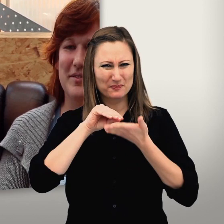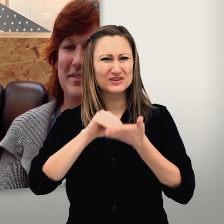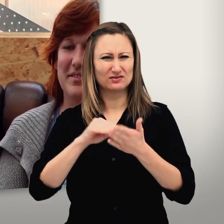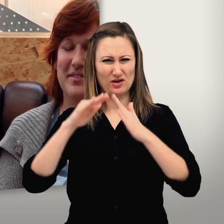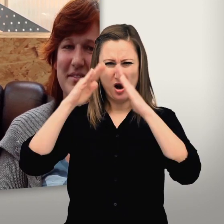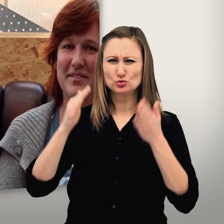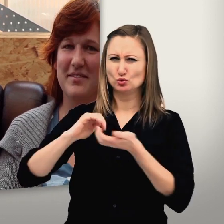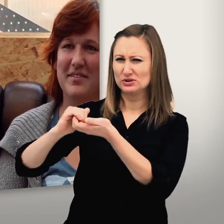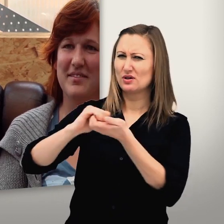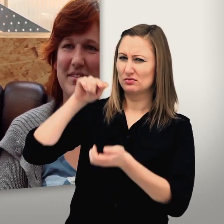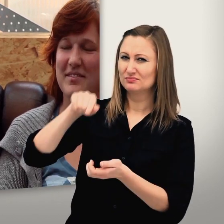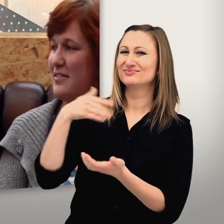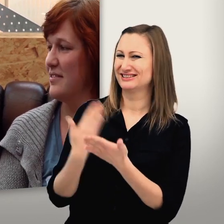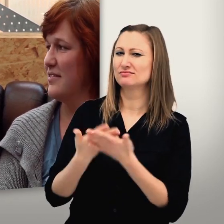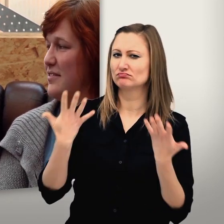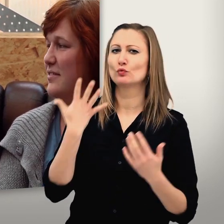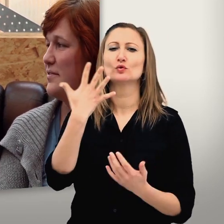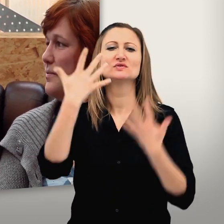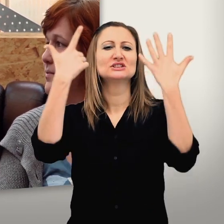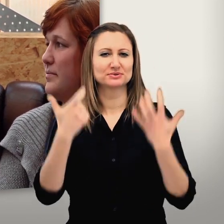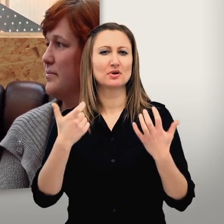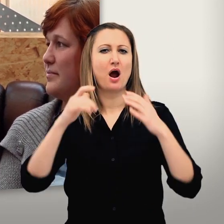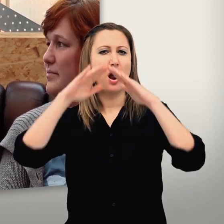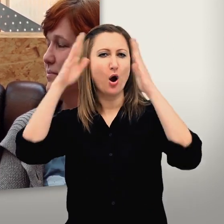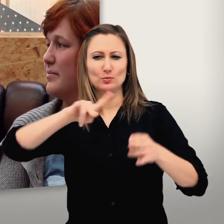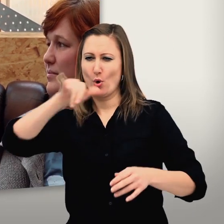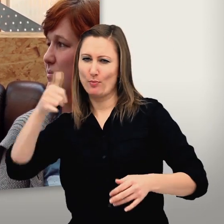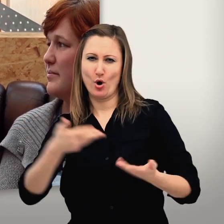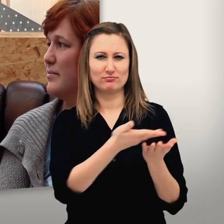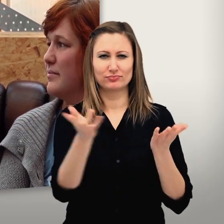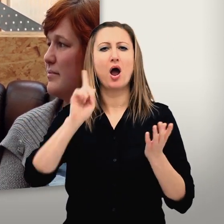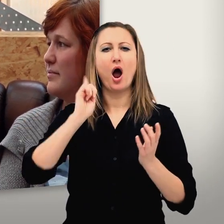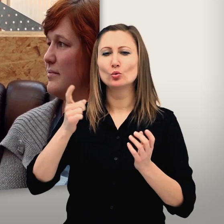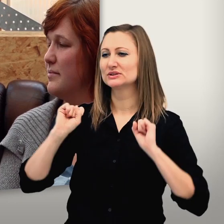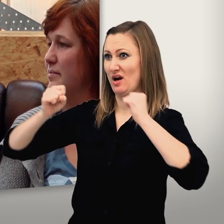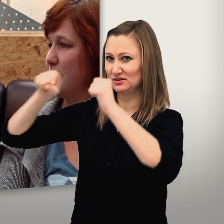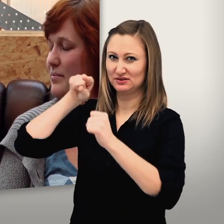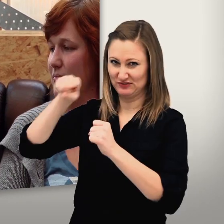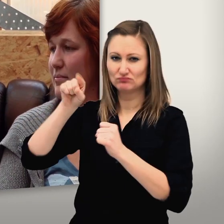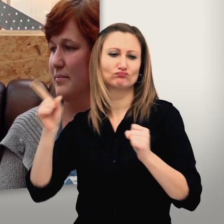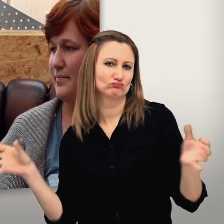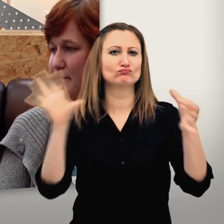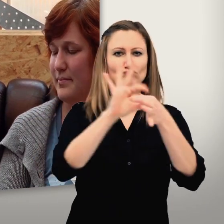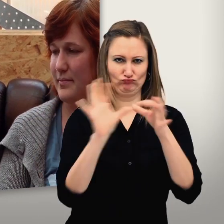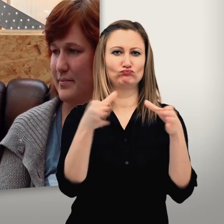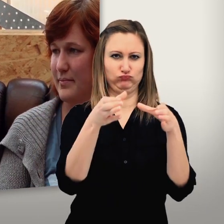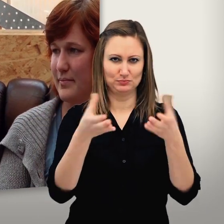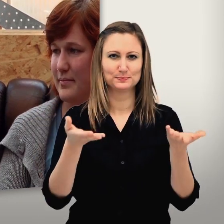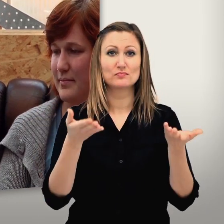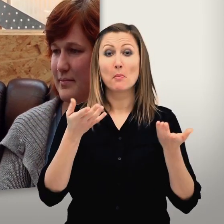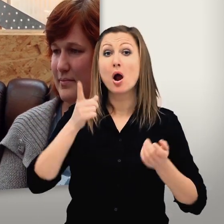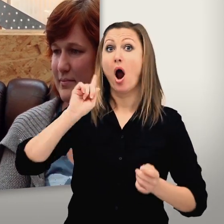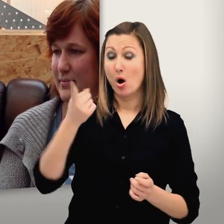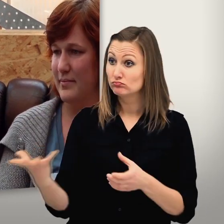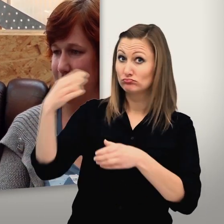Mietshäuser-Syndikat ist mittlerweile ein Verbund von 75 Hausprojekten und einigen Initiativen. Auf einer formalen Ebene sind es einfach